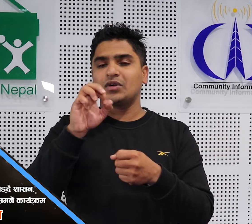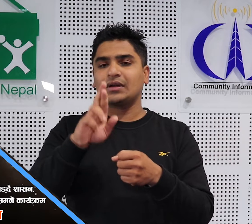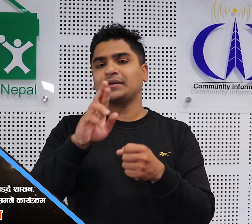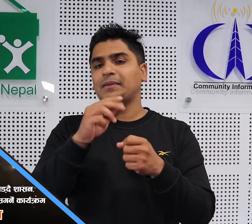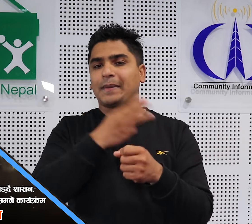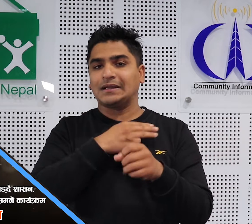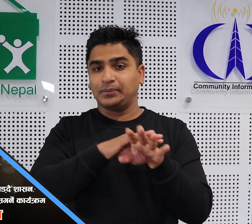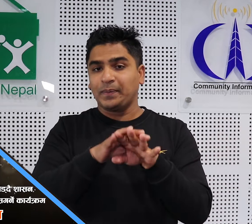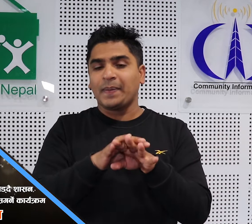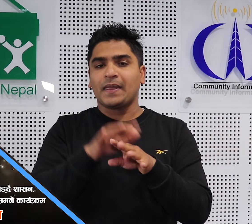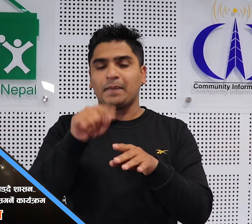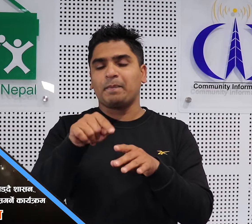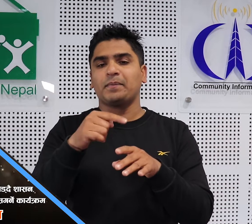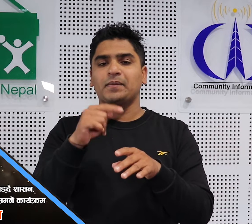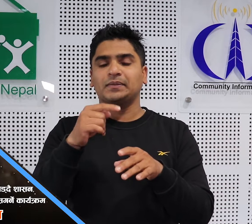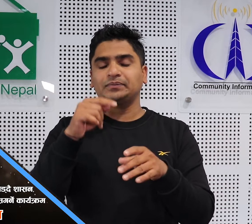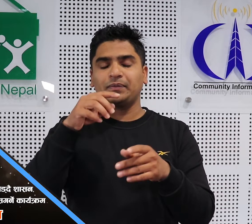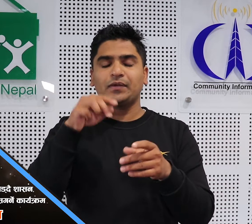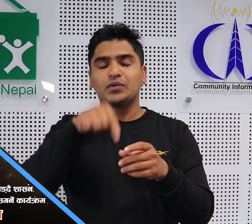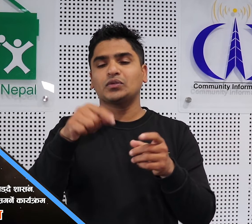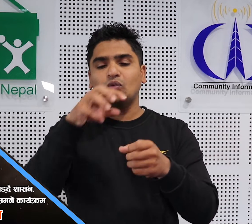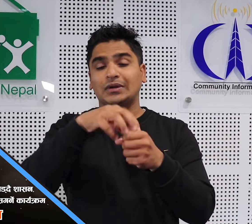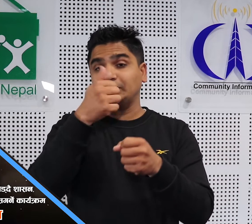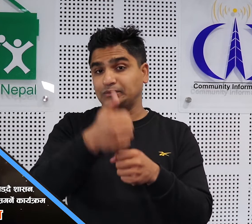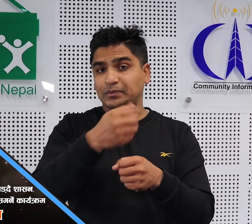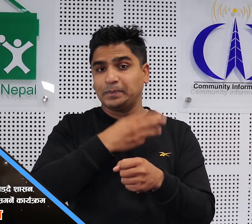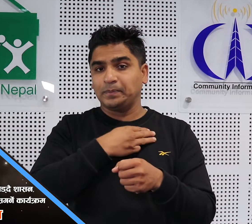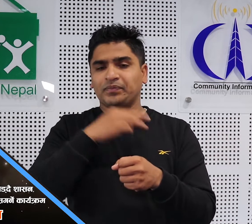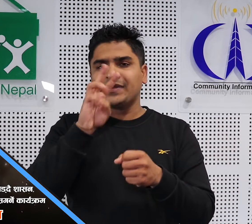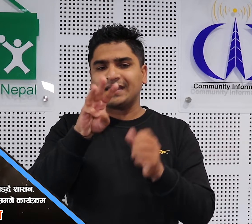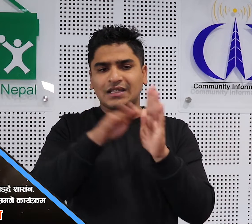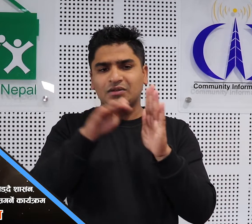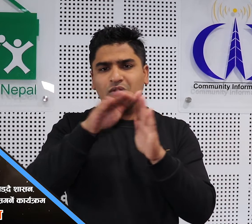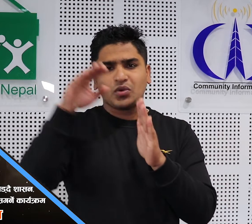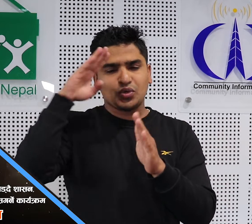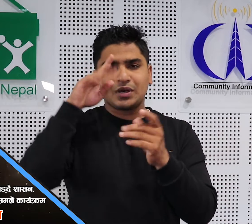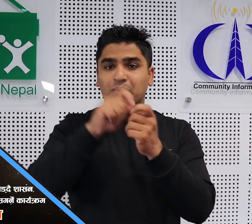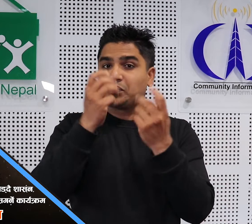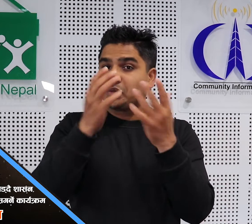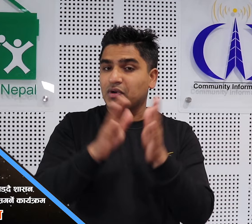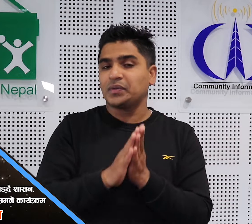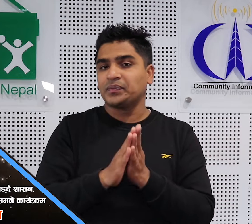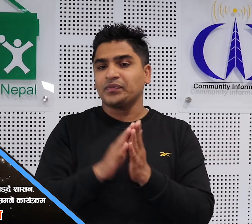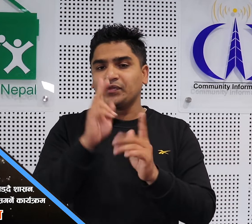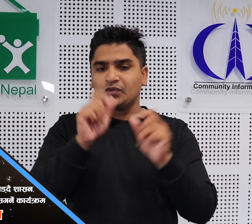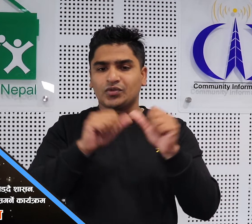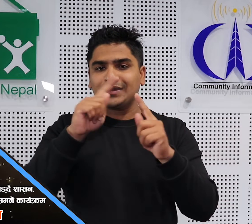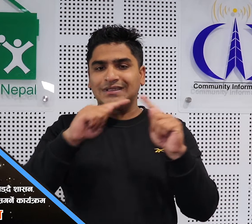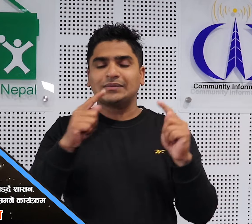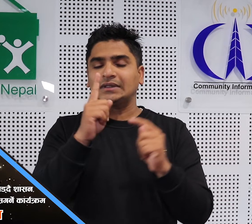नमस्कार, म शङ्कर थापा, मिथिला नगरपालिका छ। अब यो तीन तहको सरकार त बन्यो, जुन किसिमले चाहिँ नि एउटा